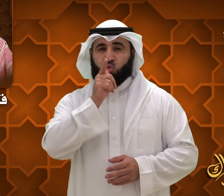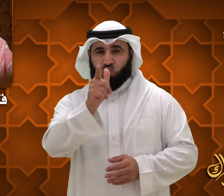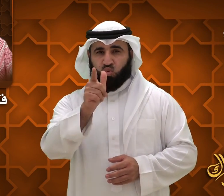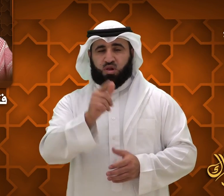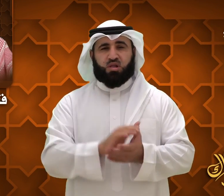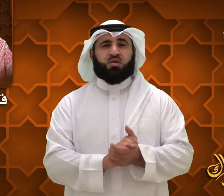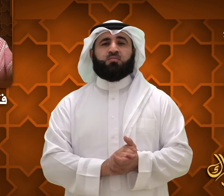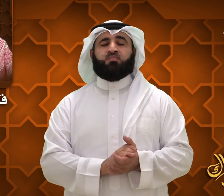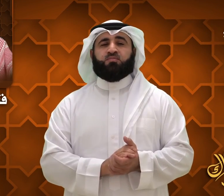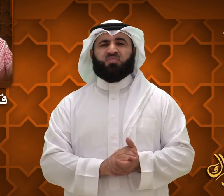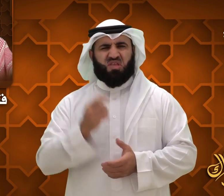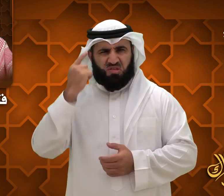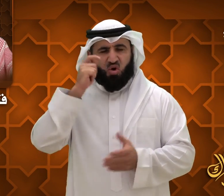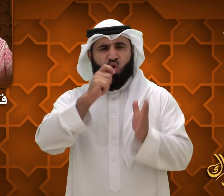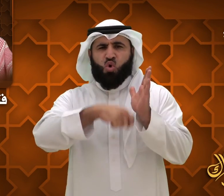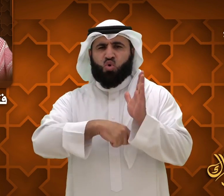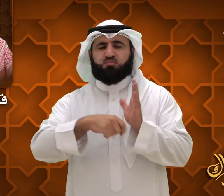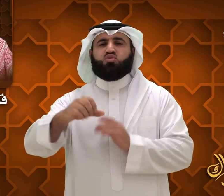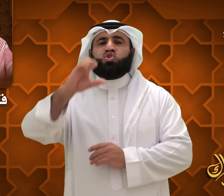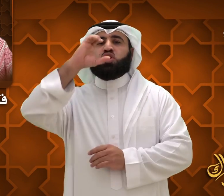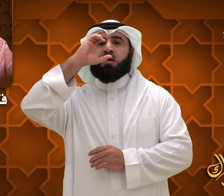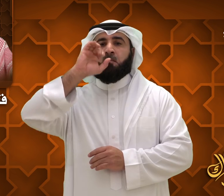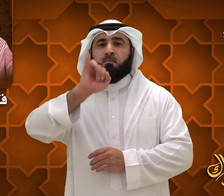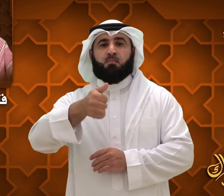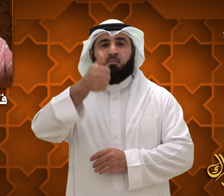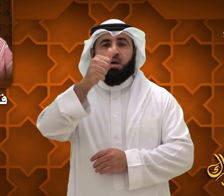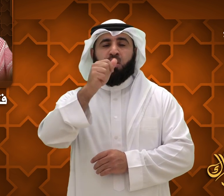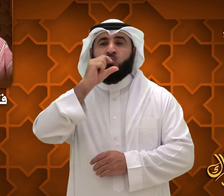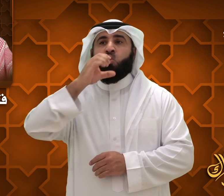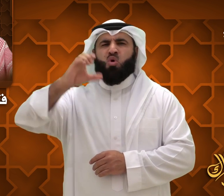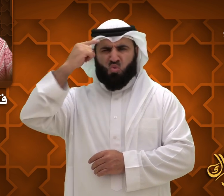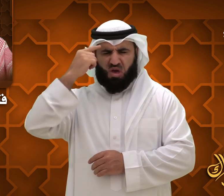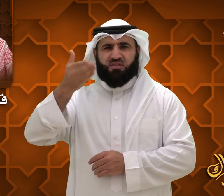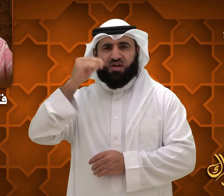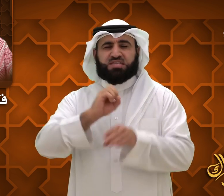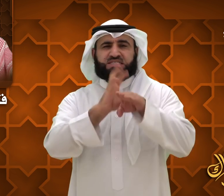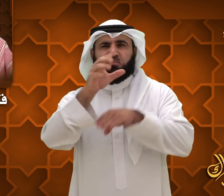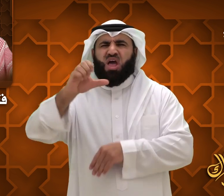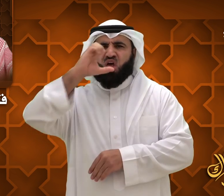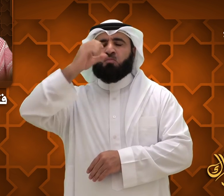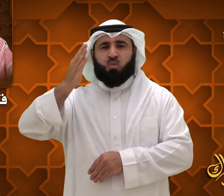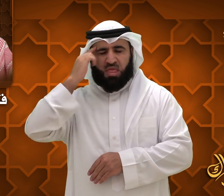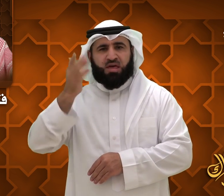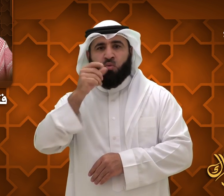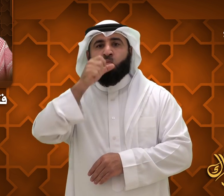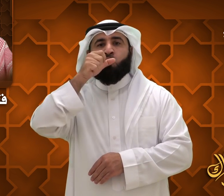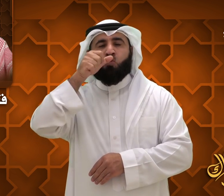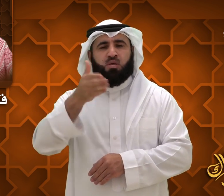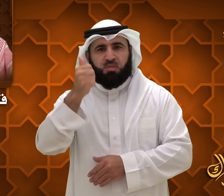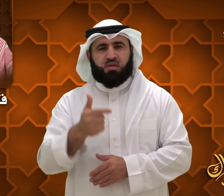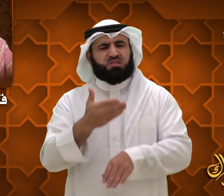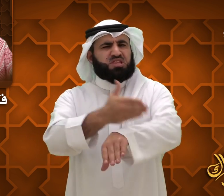يسأل ويقول: ما حكم من شرب الماء متعمدا في نهار رمضان